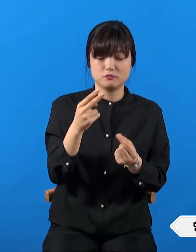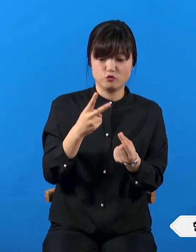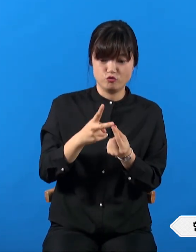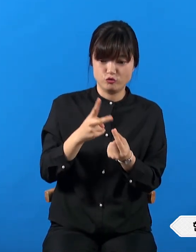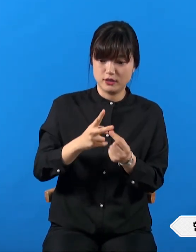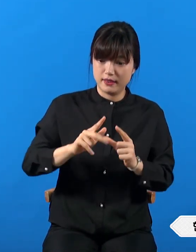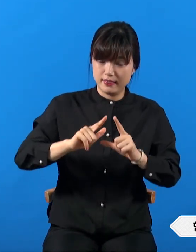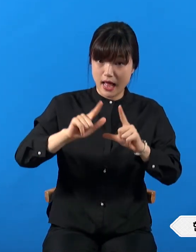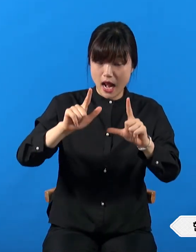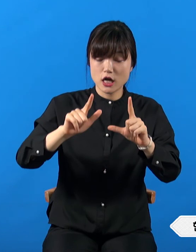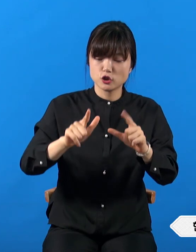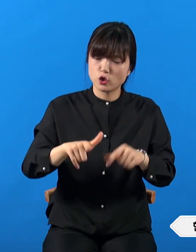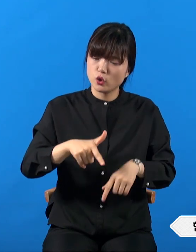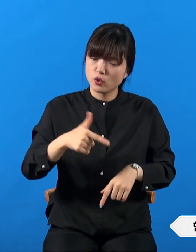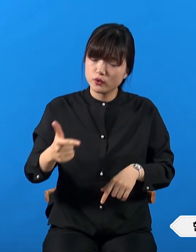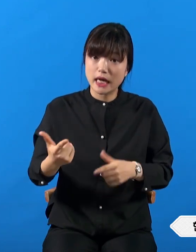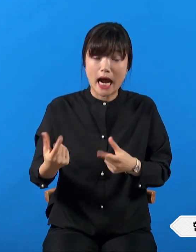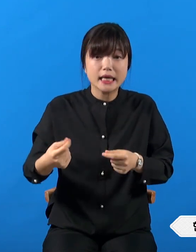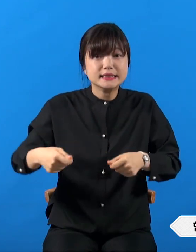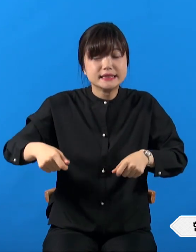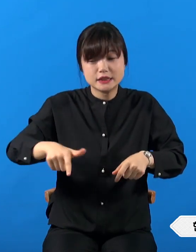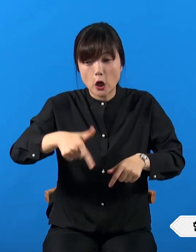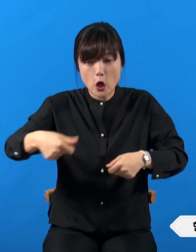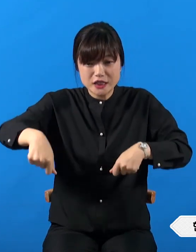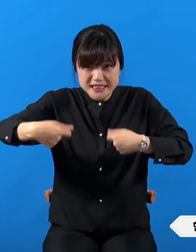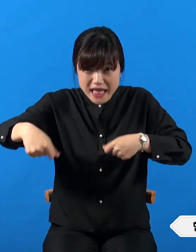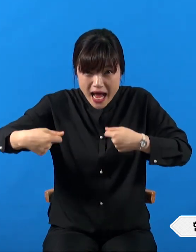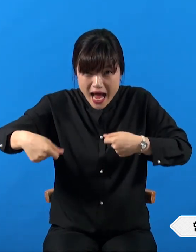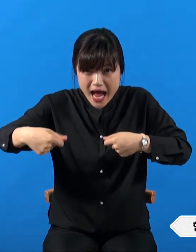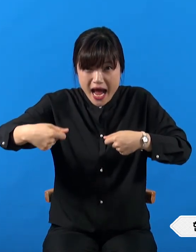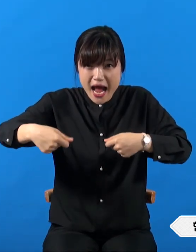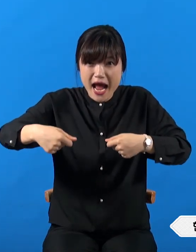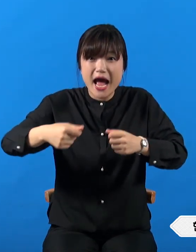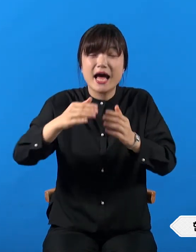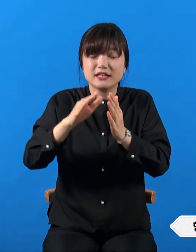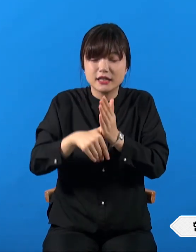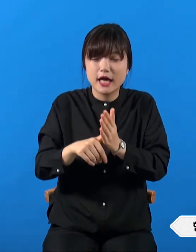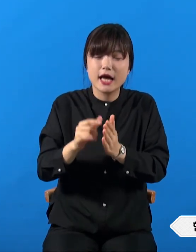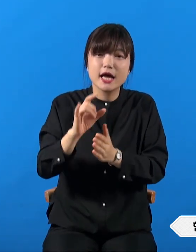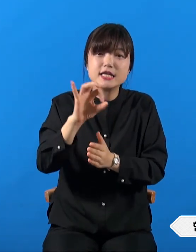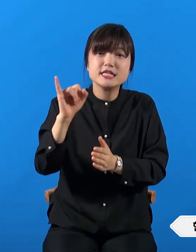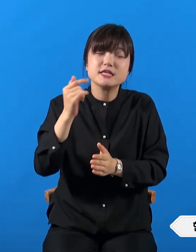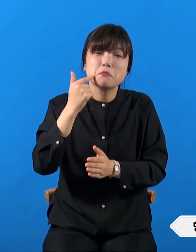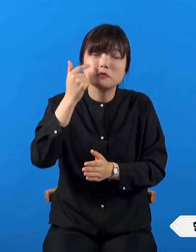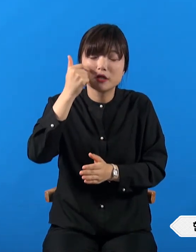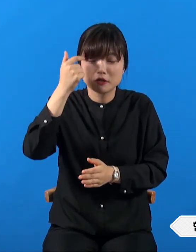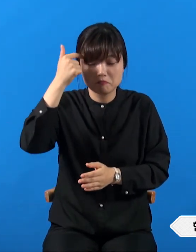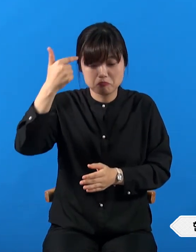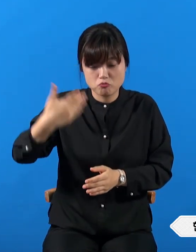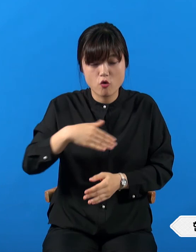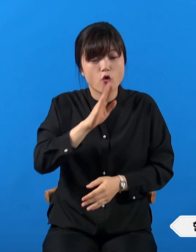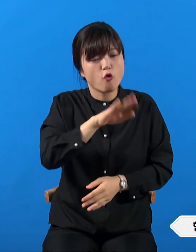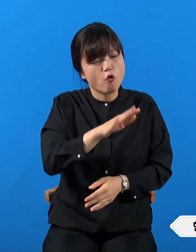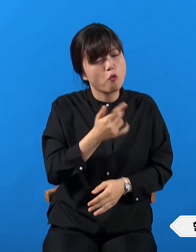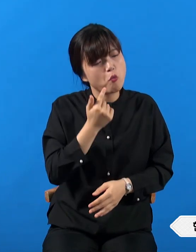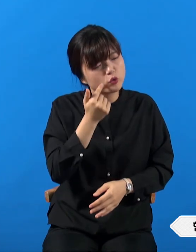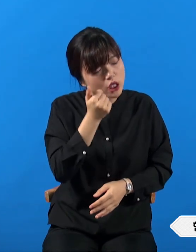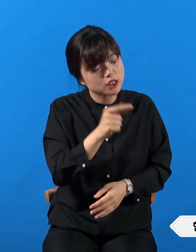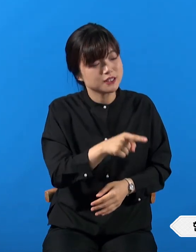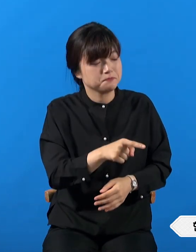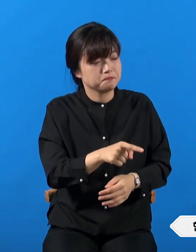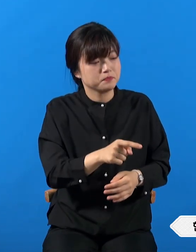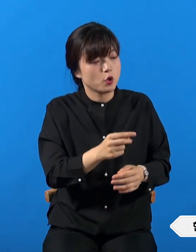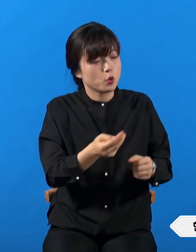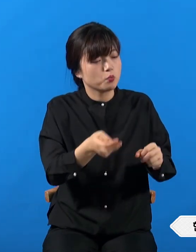날 저녁인 것 같은데 이제 식사하는 자리에서 그 이 목사님이 한 목사님 교회 부임하신